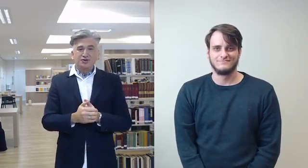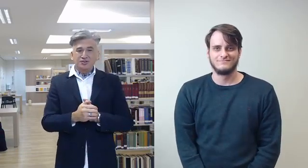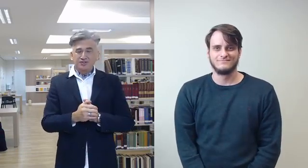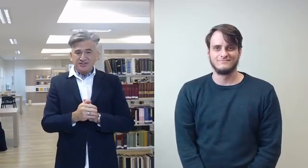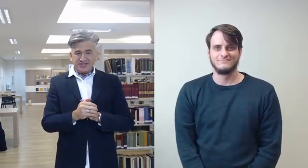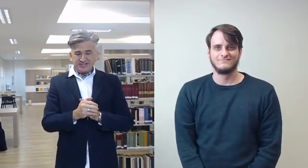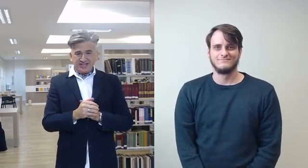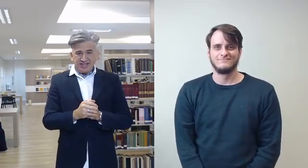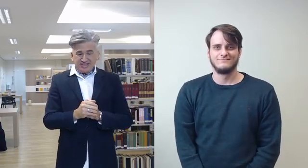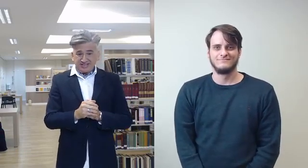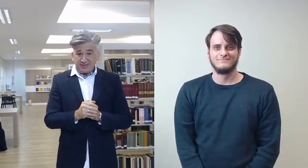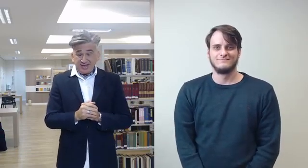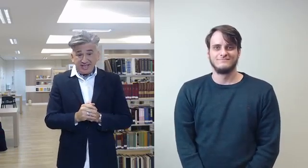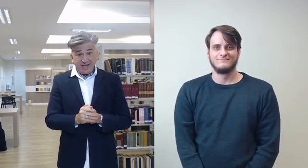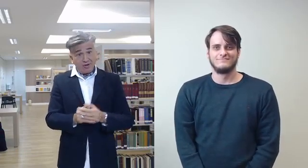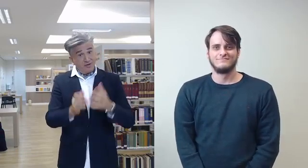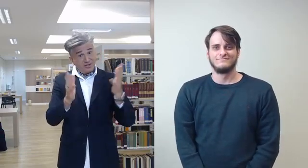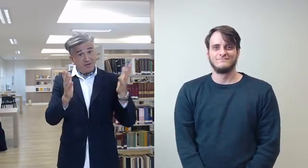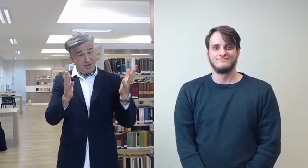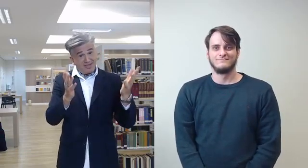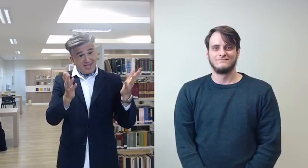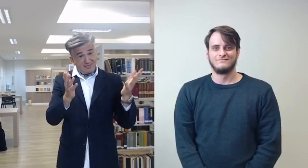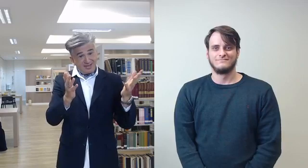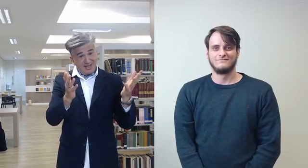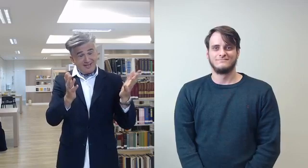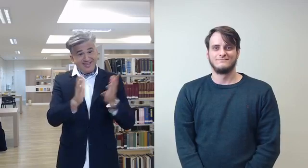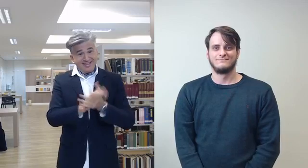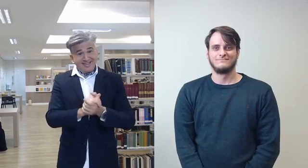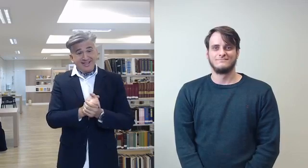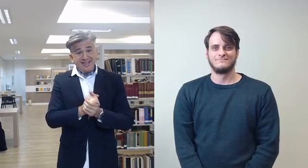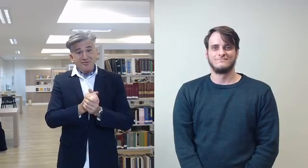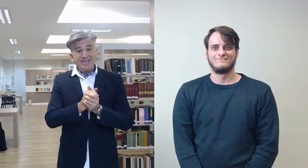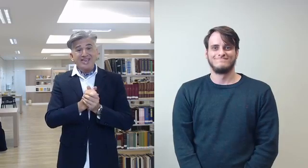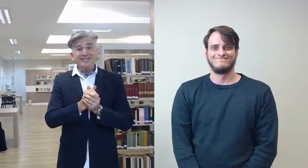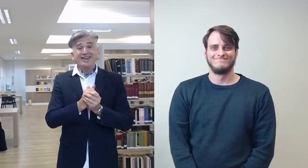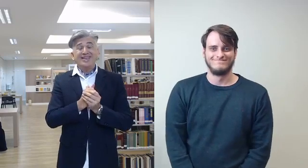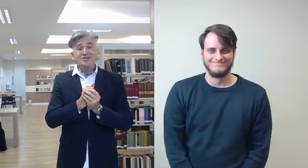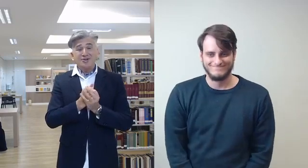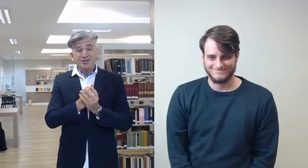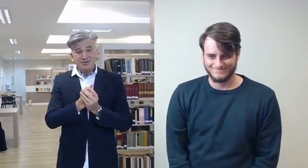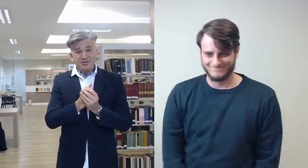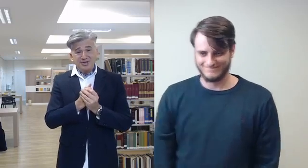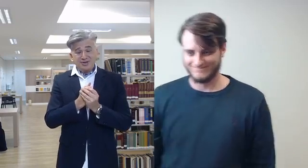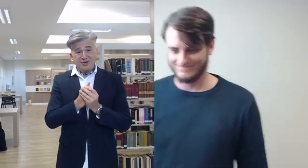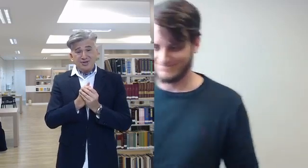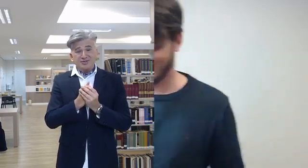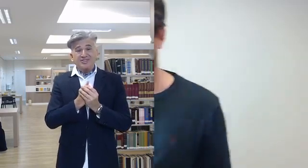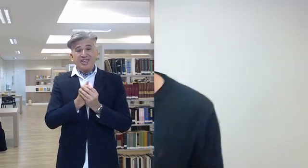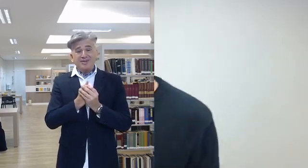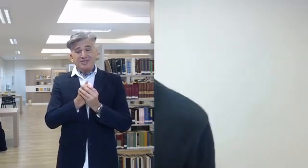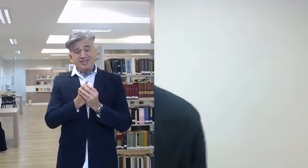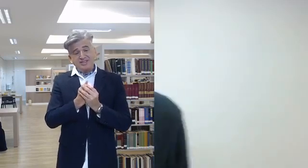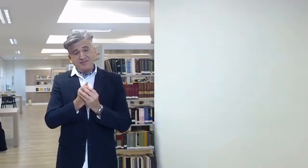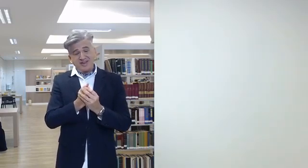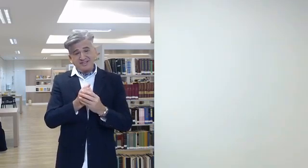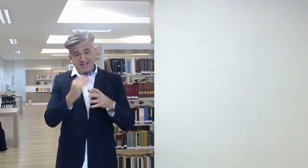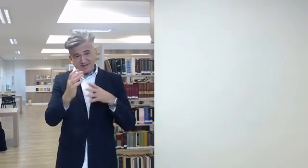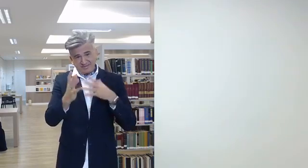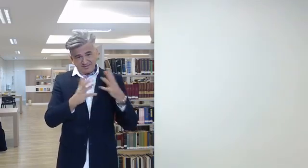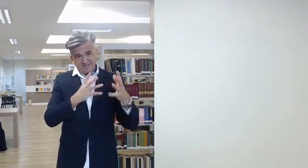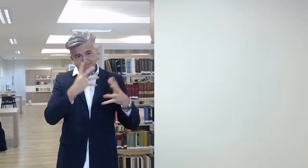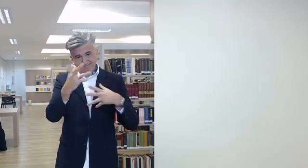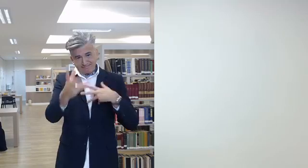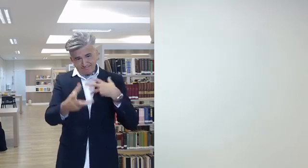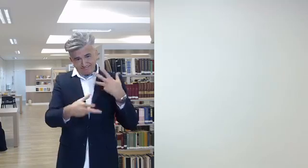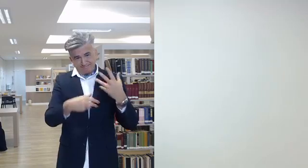a todos vocês que estão aí. Agora eu vou chamar o intérprete, né? Que então que entre aí o nosso intérprete que vai